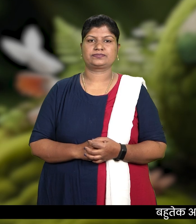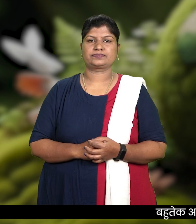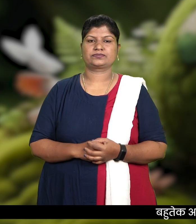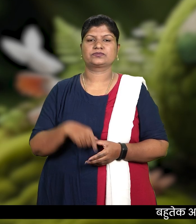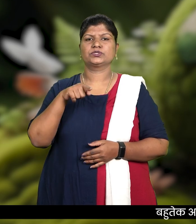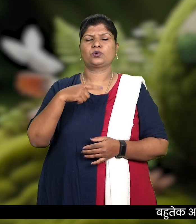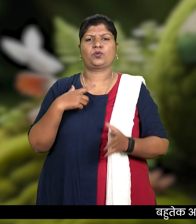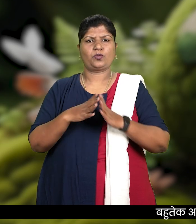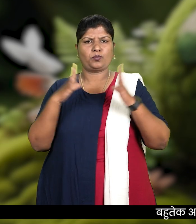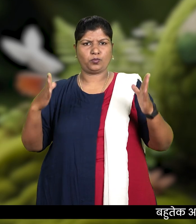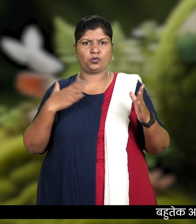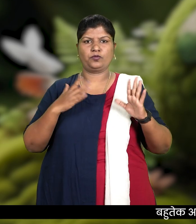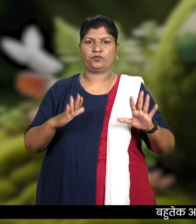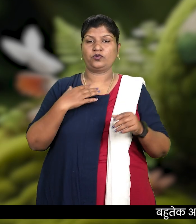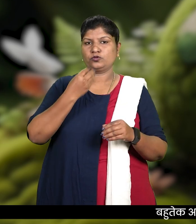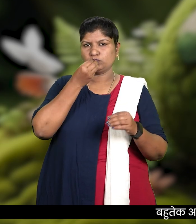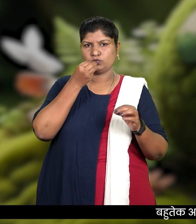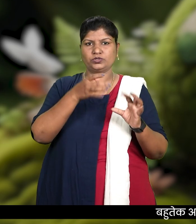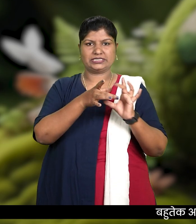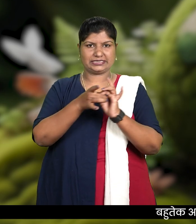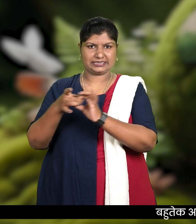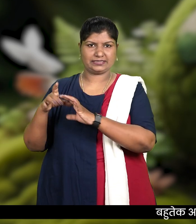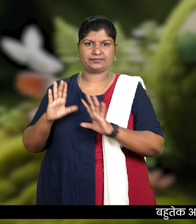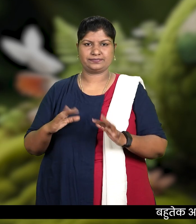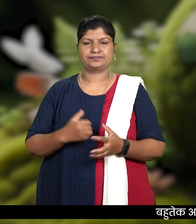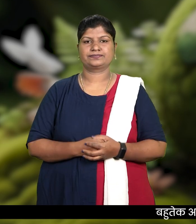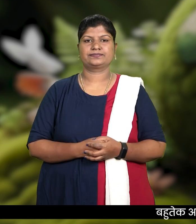बहुतेक अन्न साखळींसाठी बायोमासचा पिरामिड सरळ असेल.